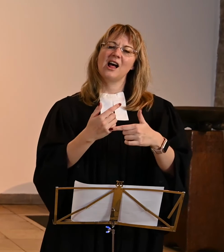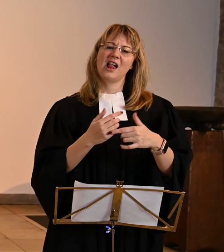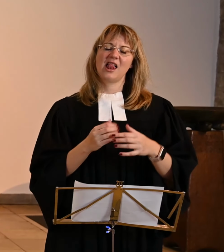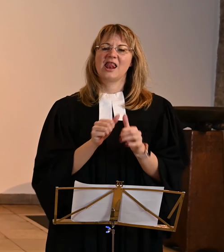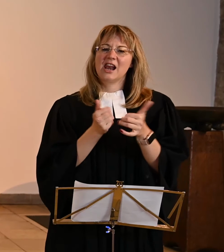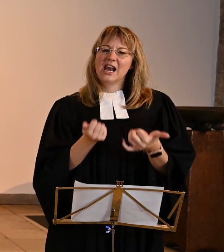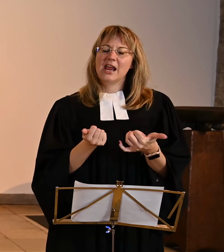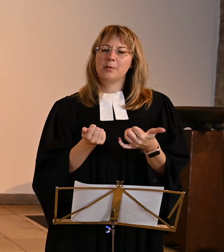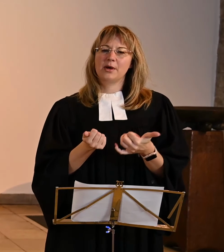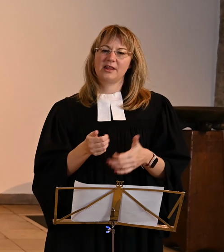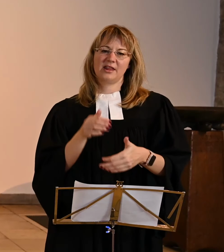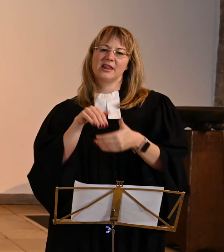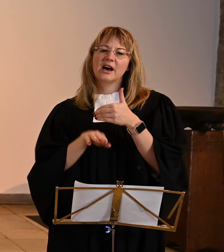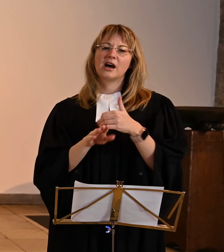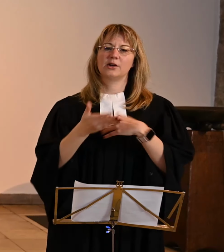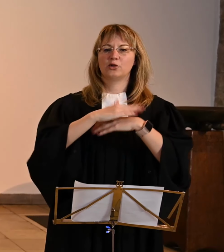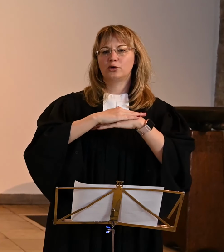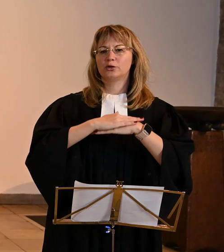Tod hinaus leben werden.